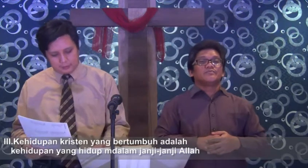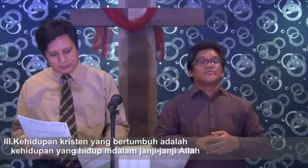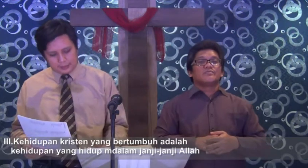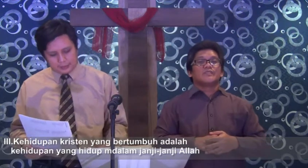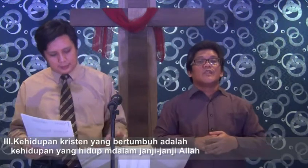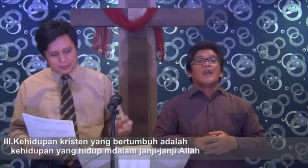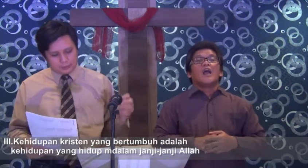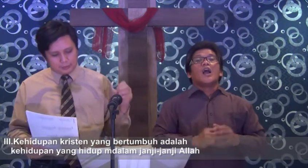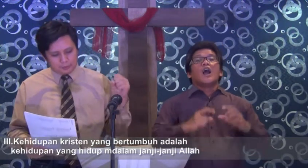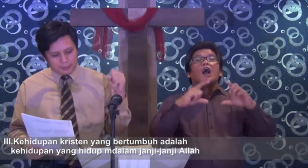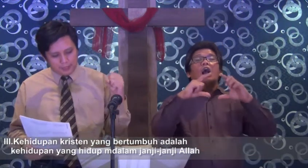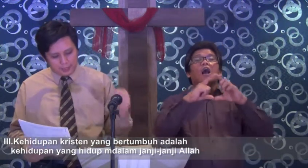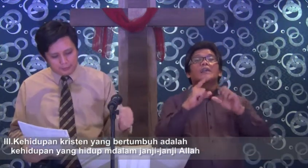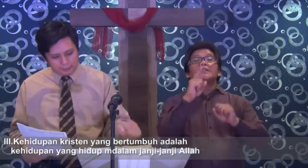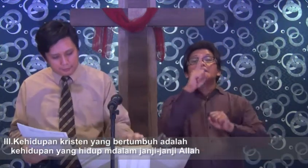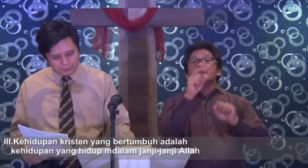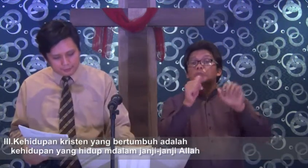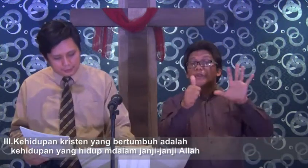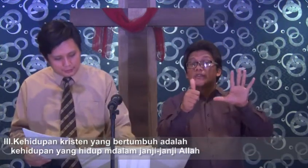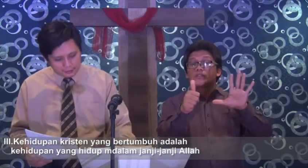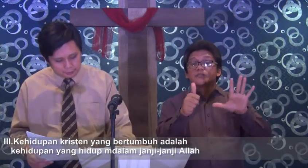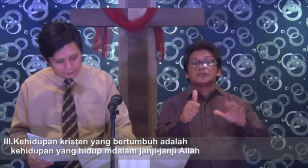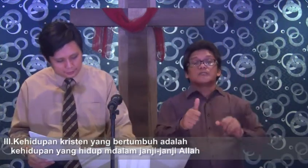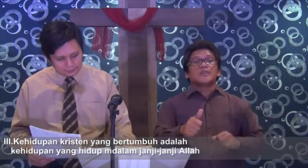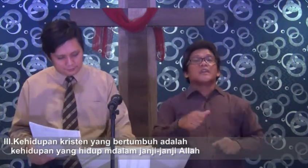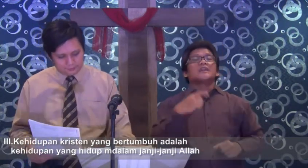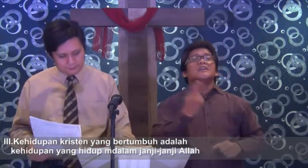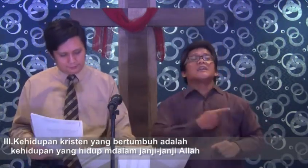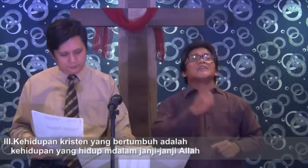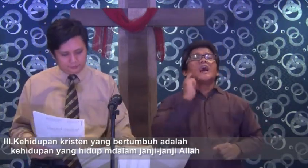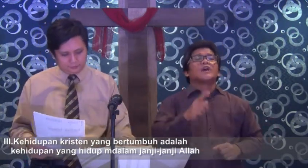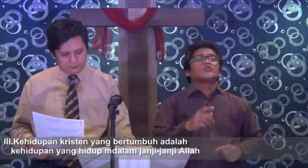Ayat 16 berkata, kita harus berpegang pada firman kehidupan,